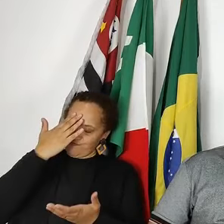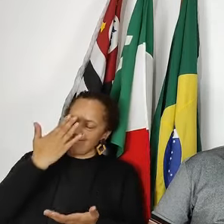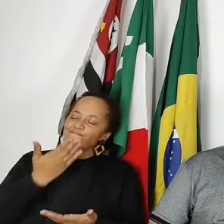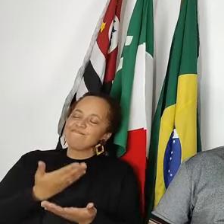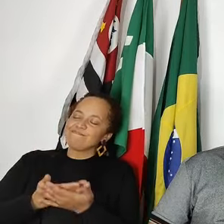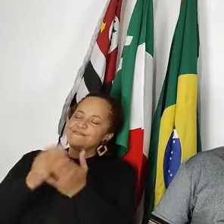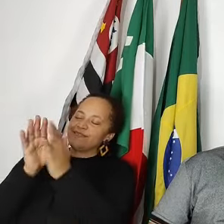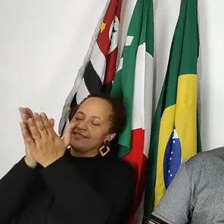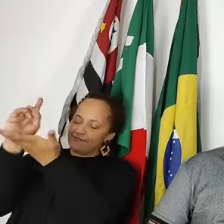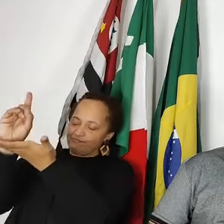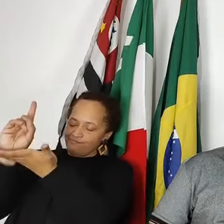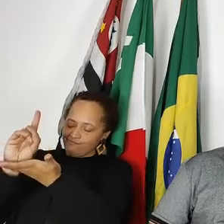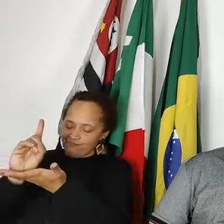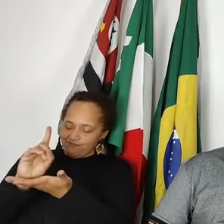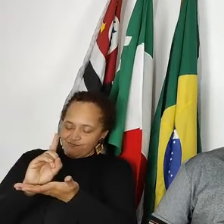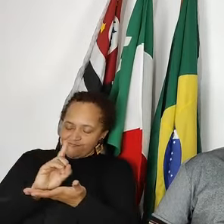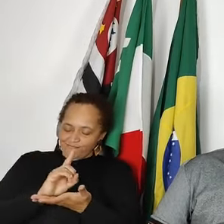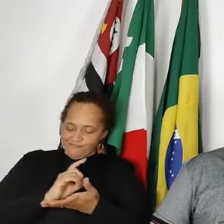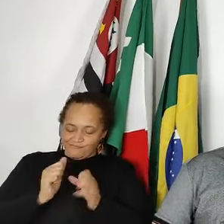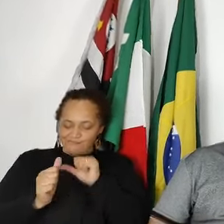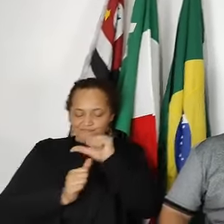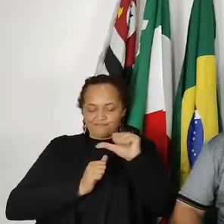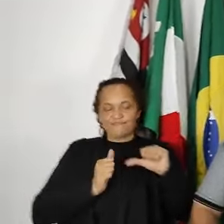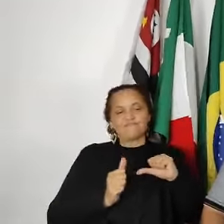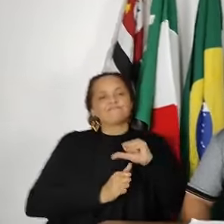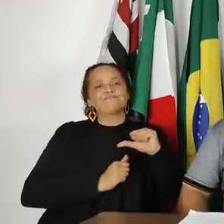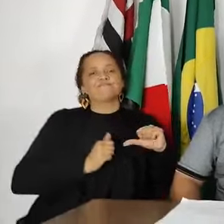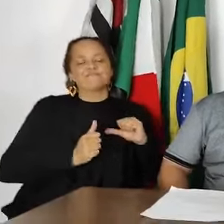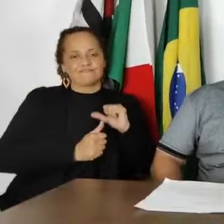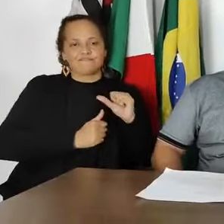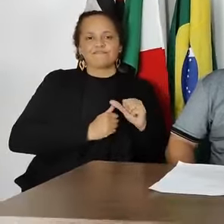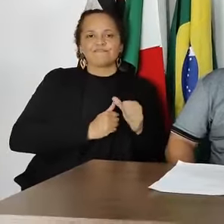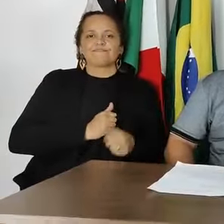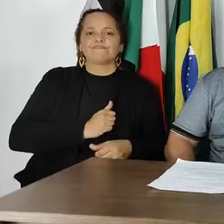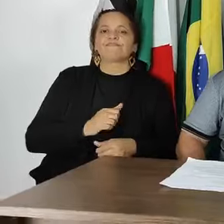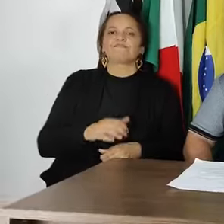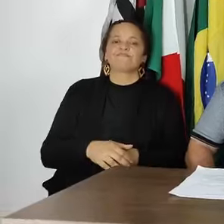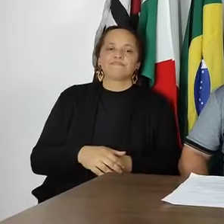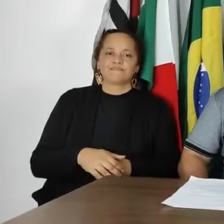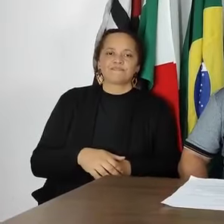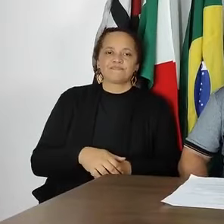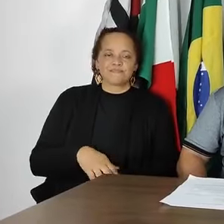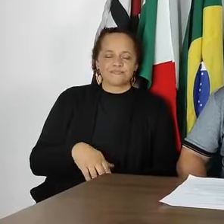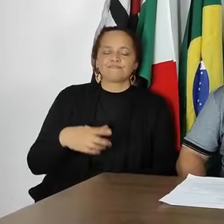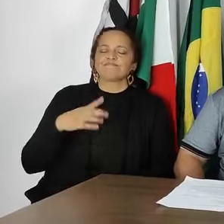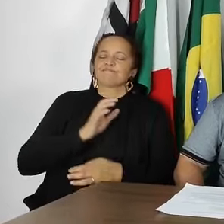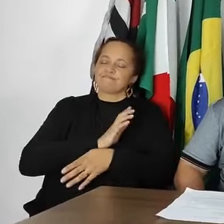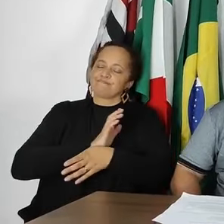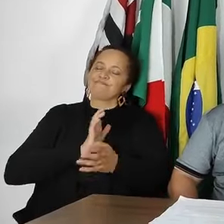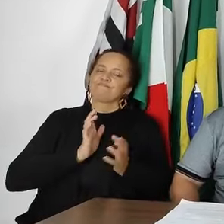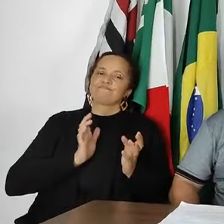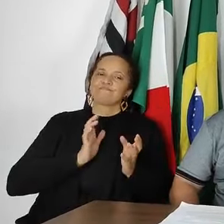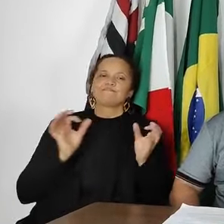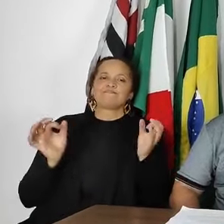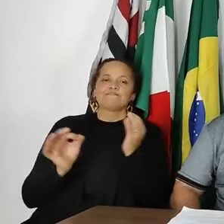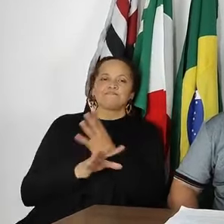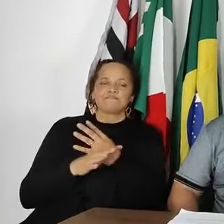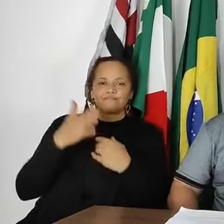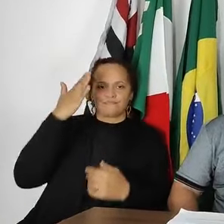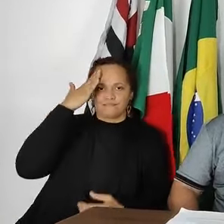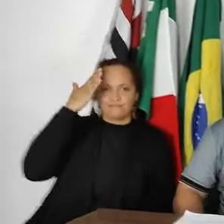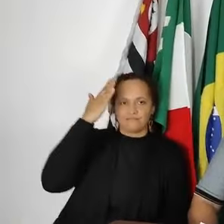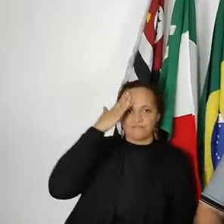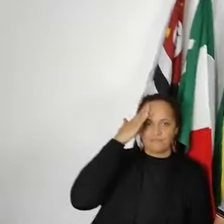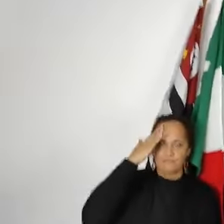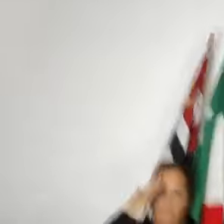palavra é uma semente na nossa terra fértil, que é o nosso coração. Nós recebemos de coração aberto, sabendo que a sua palavra